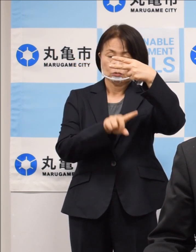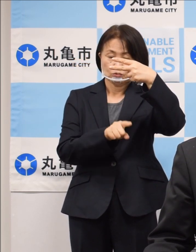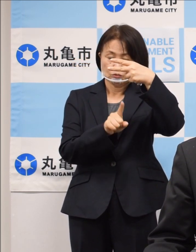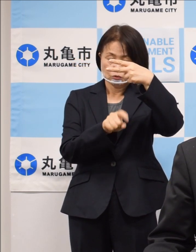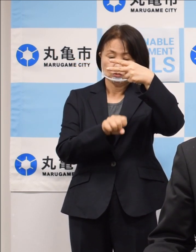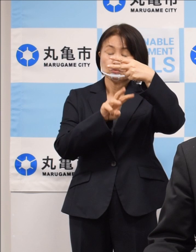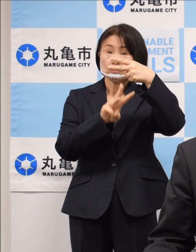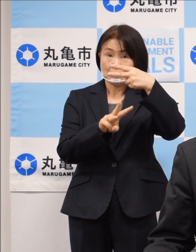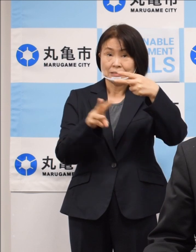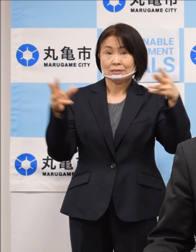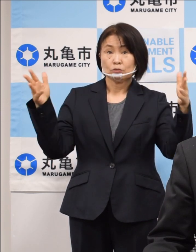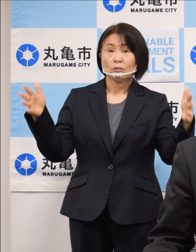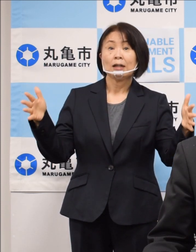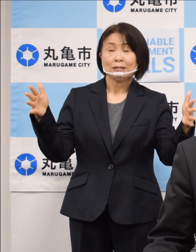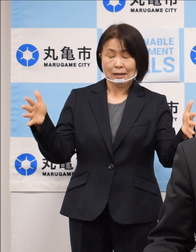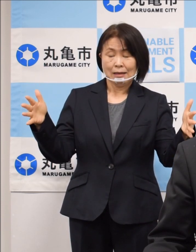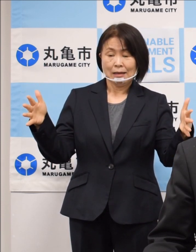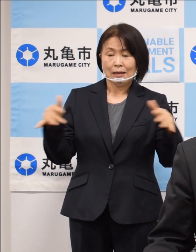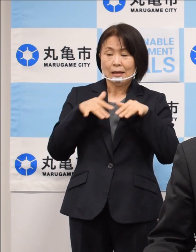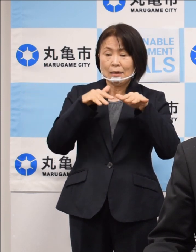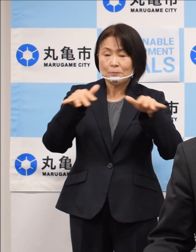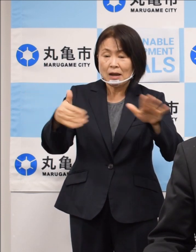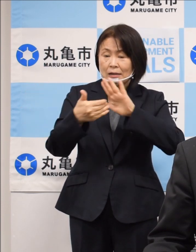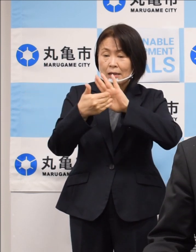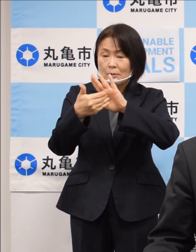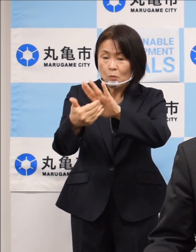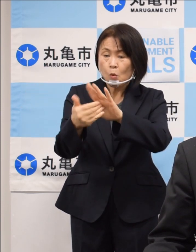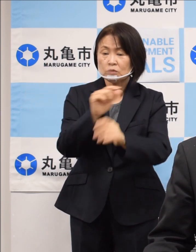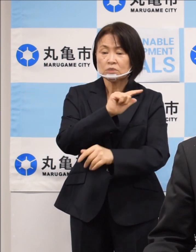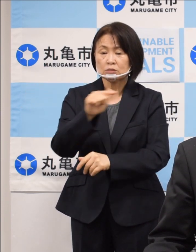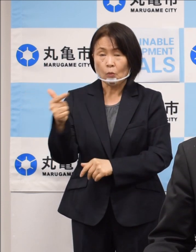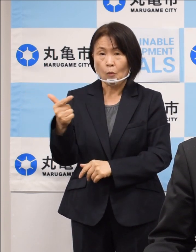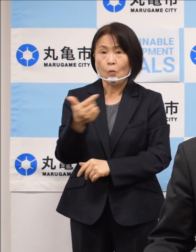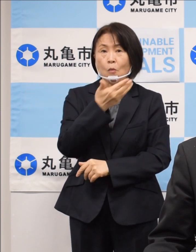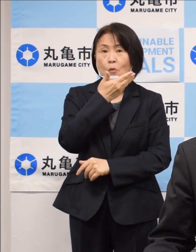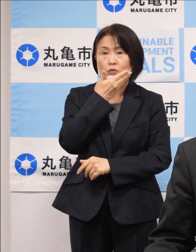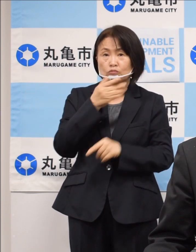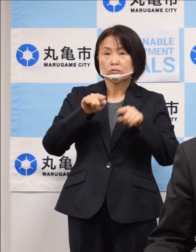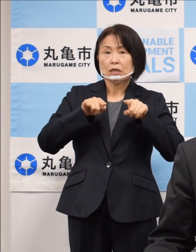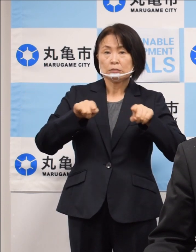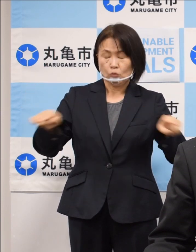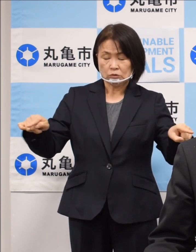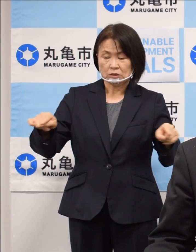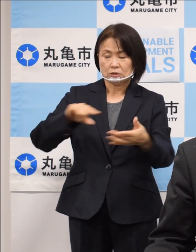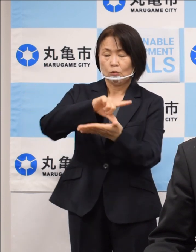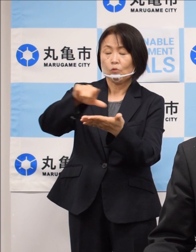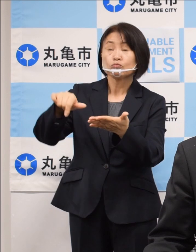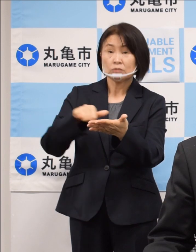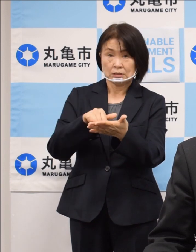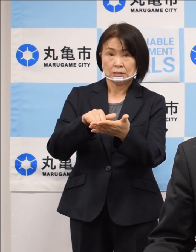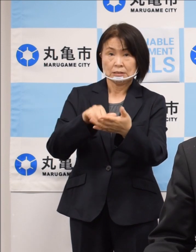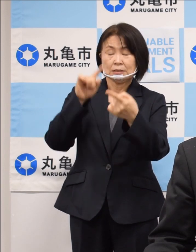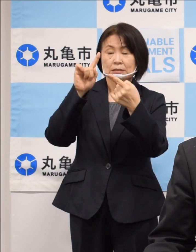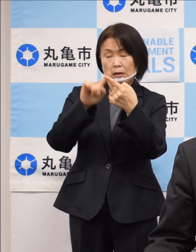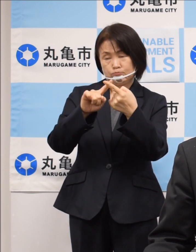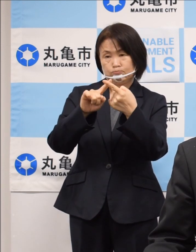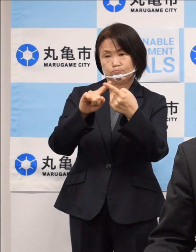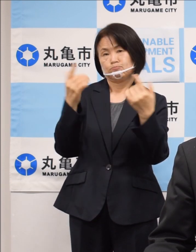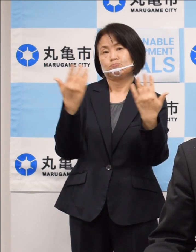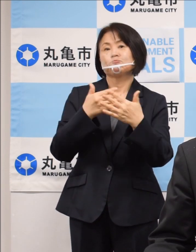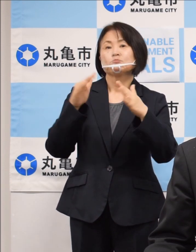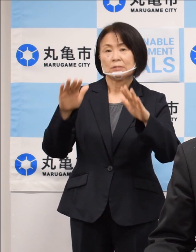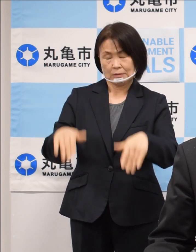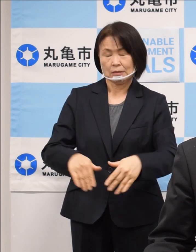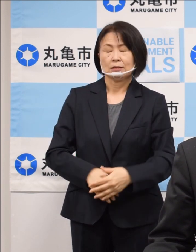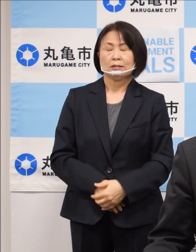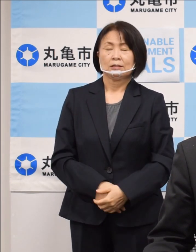月13日までまん延防止等重点措置区域の適用を受けることとなり